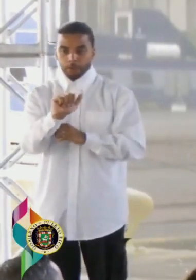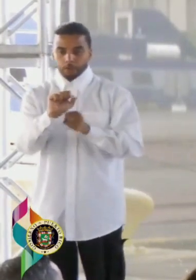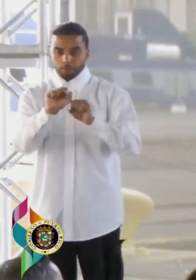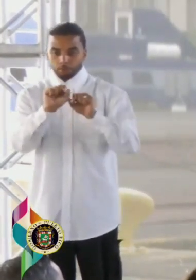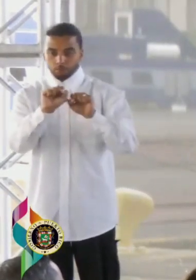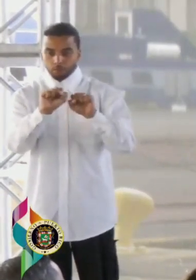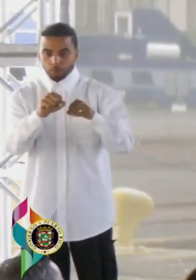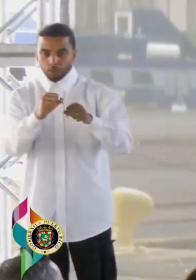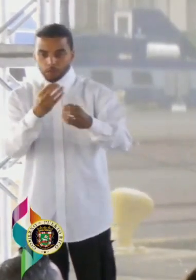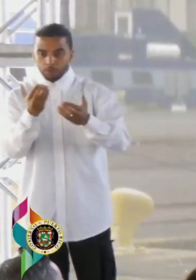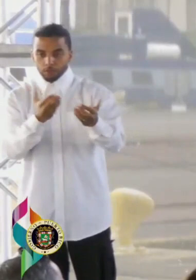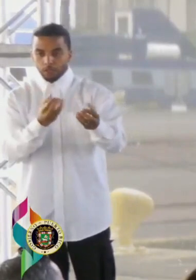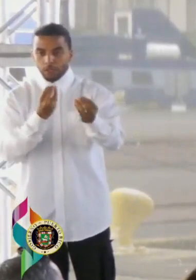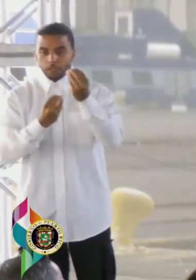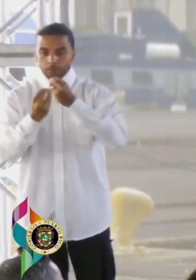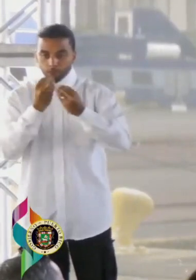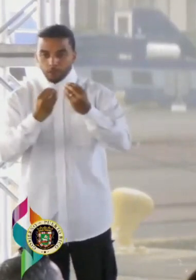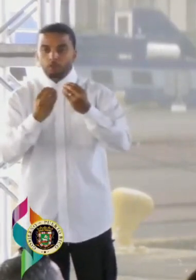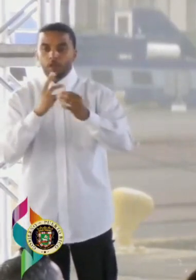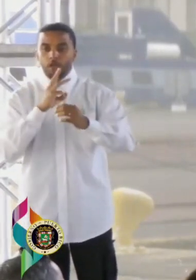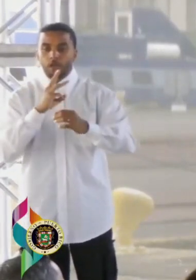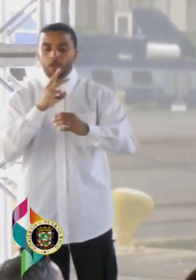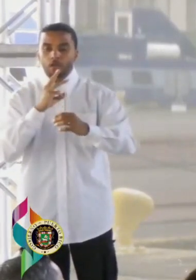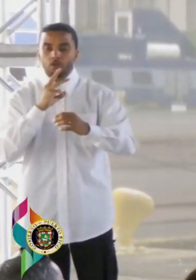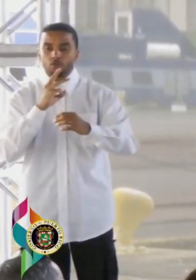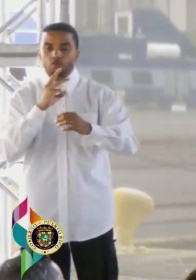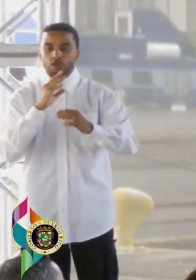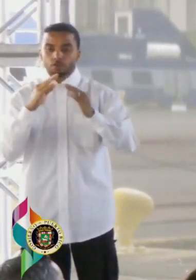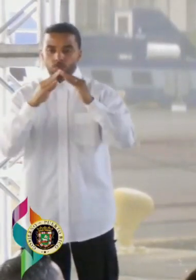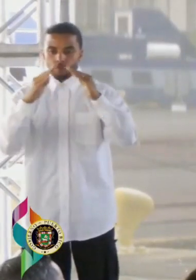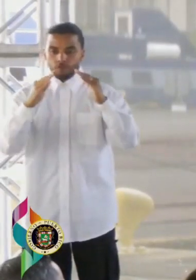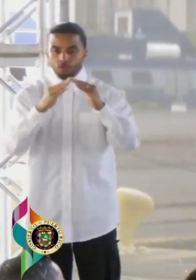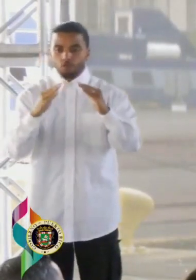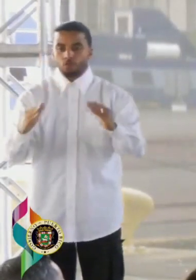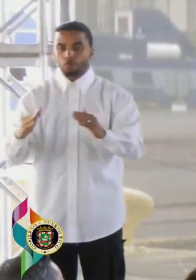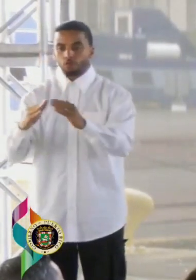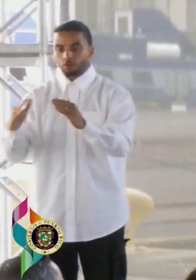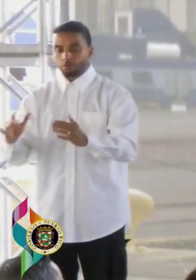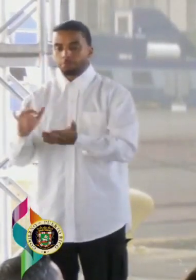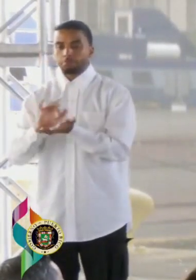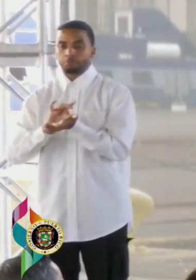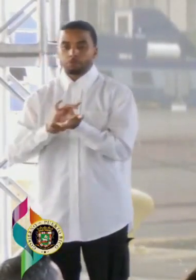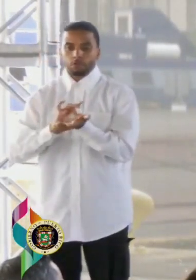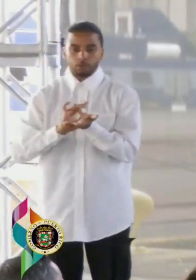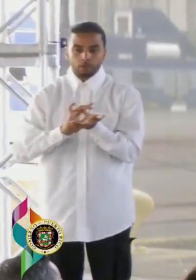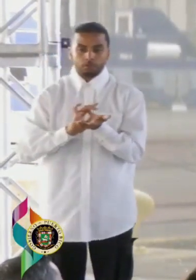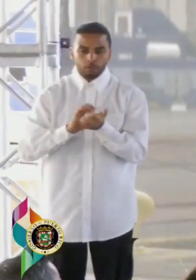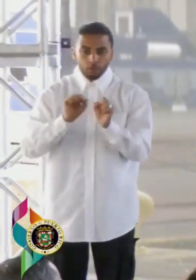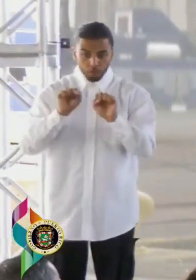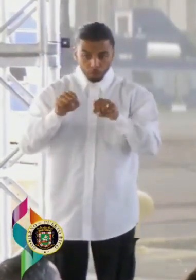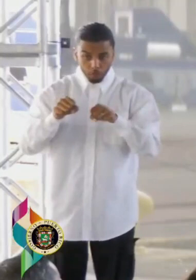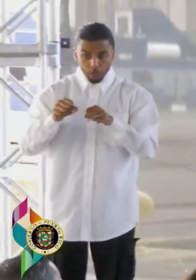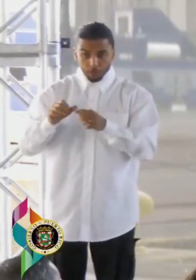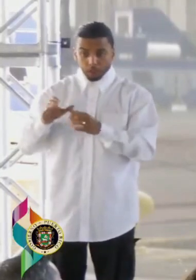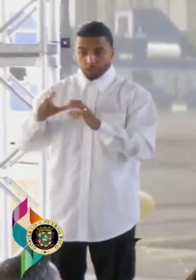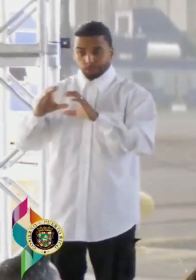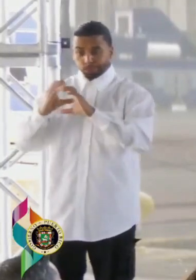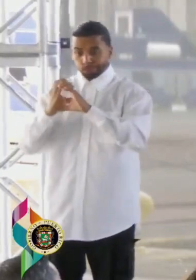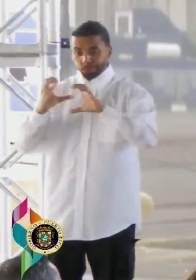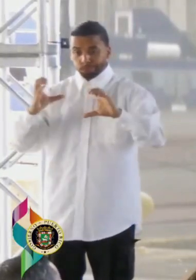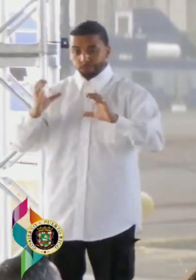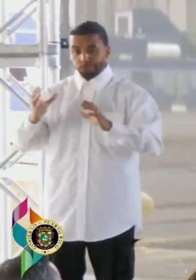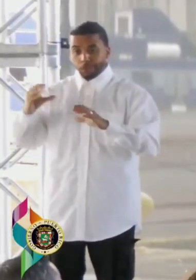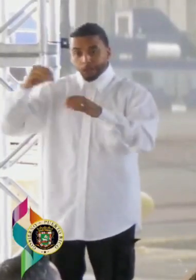también alimentos agua Refugio medicina combustible que también se pueden cargar ahí o no bueno es que en estas